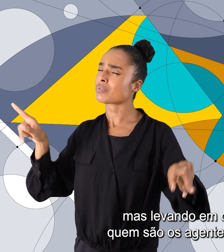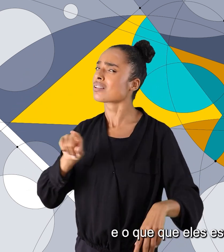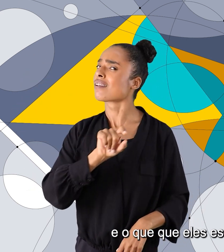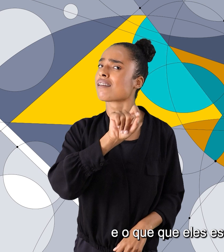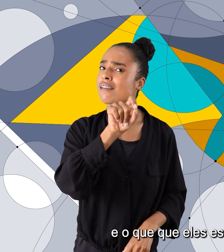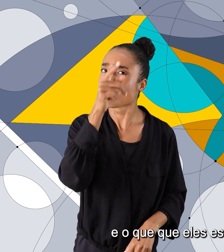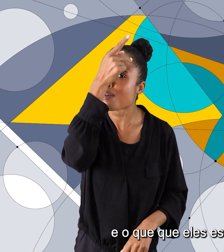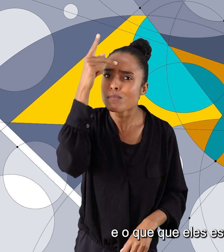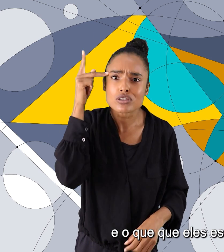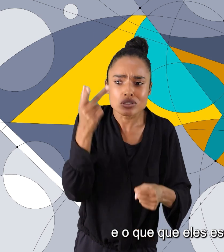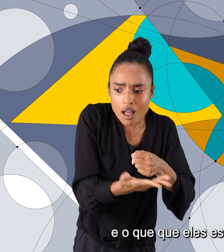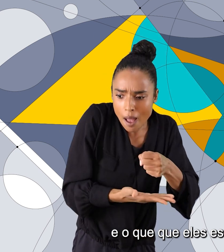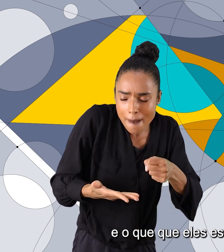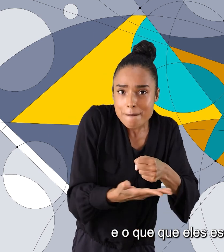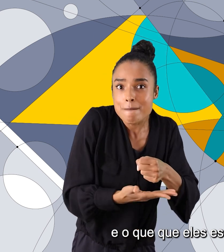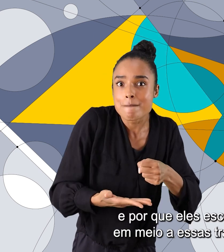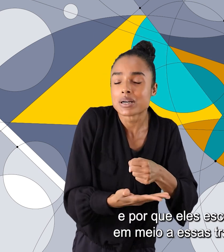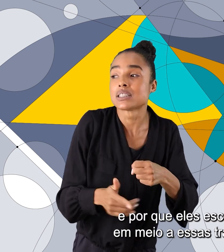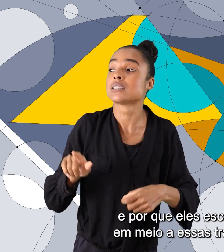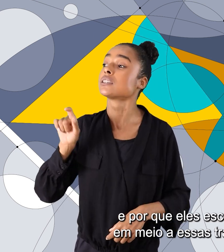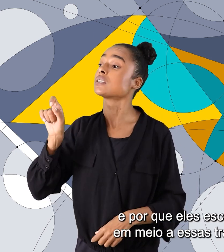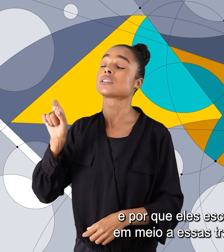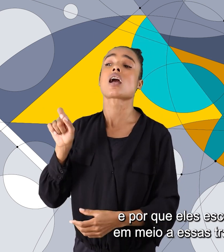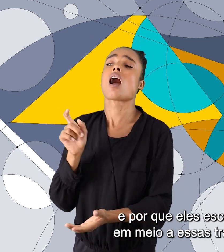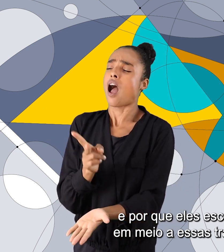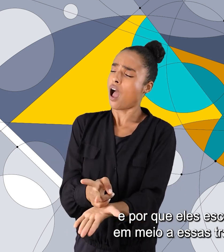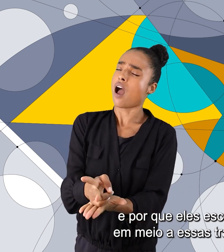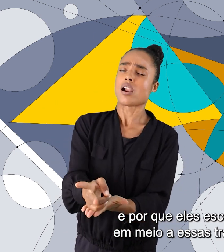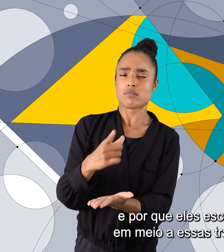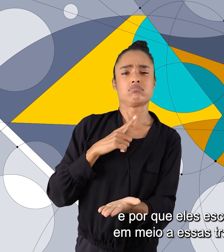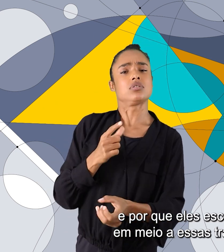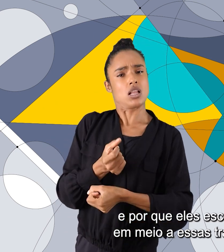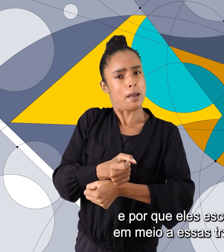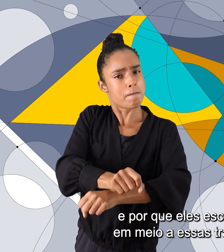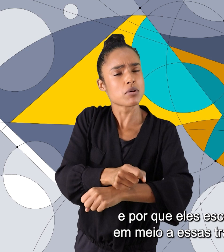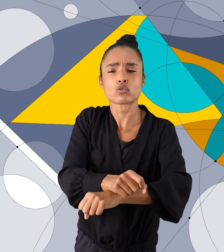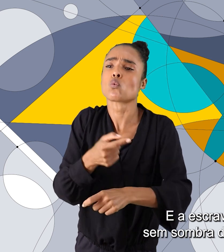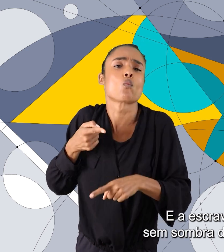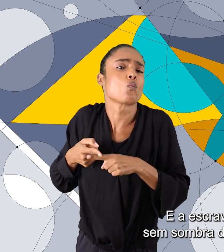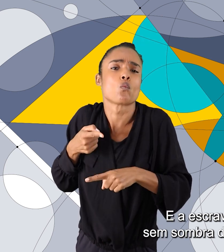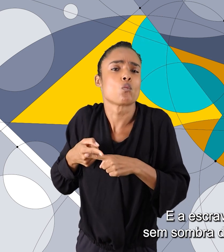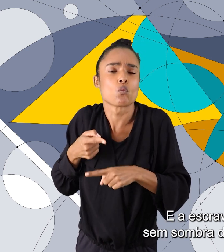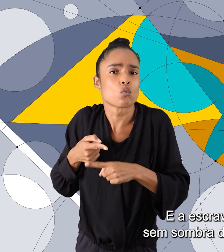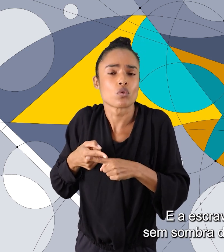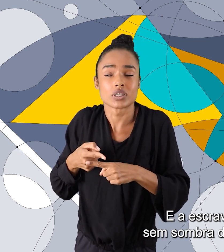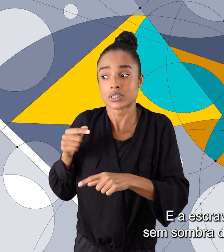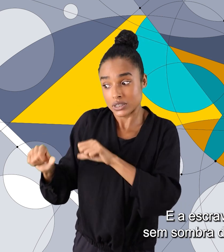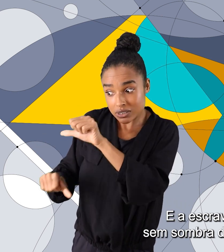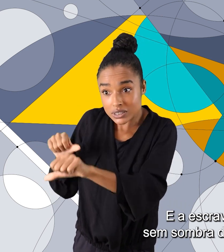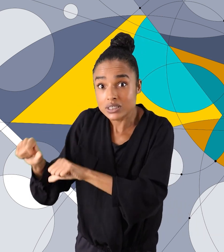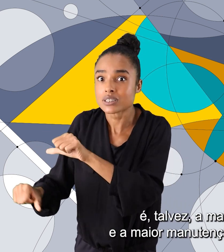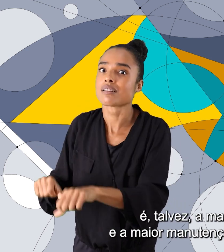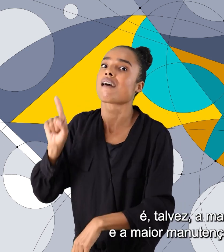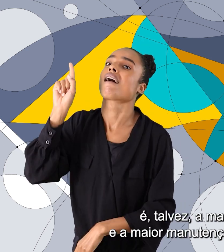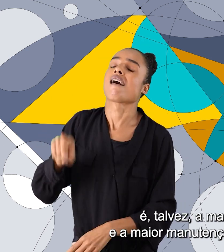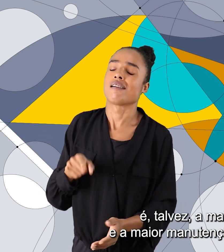ruptura e o que eles escolhem manter e por que eles escolhem manter em meio a essas transformações. E a escravidão, sem sombra de